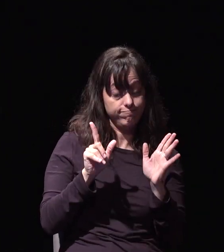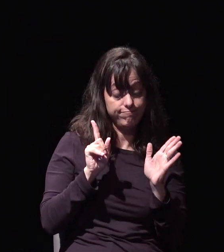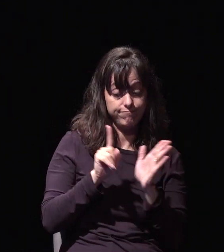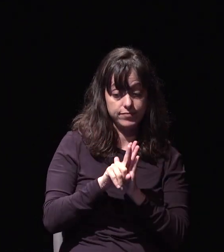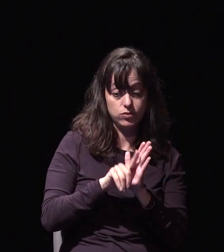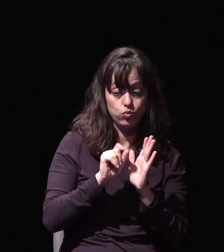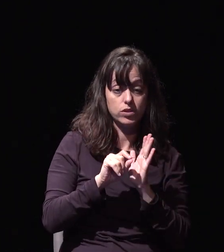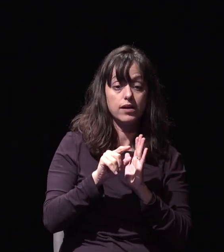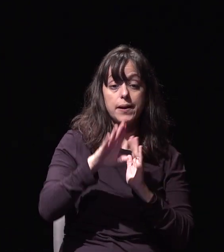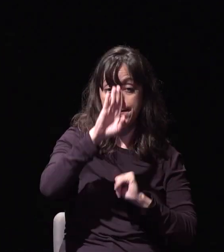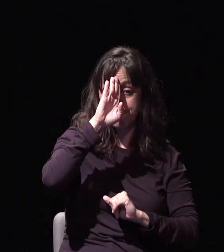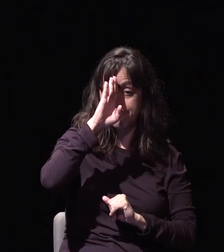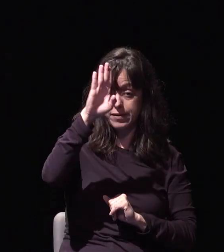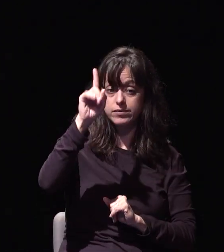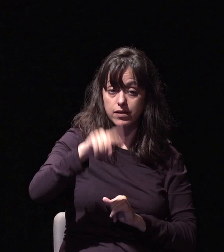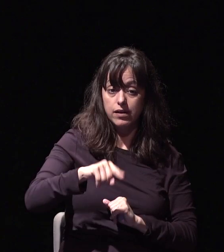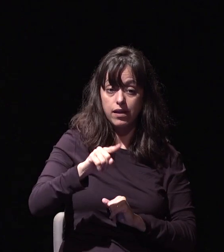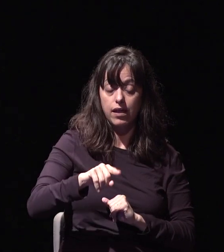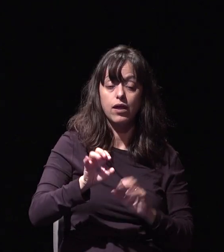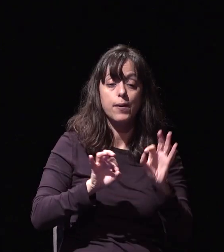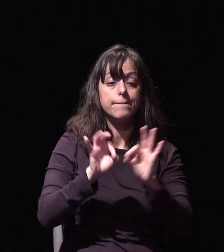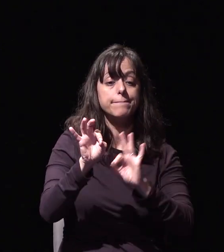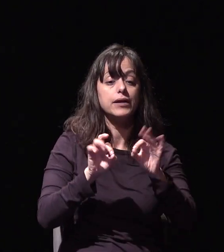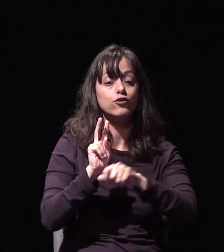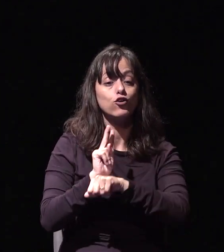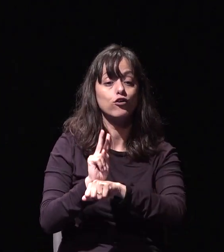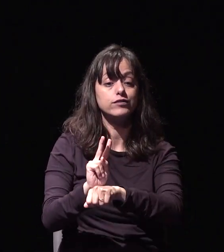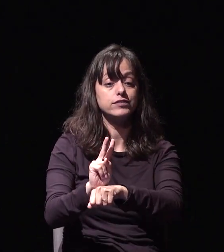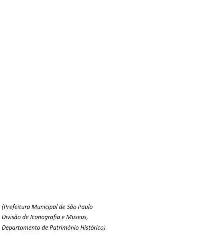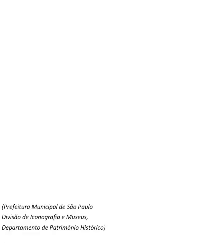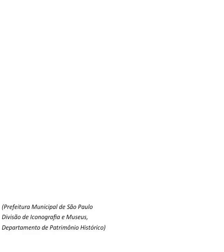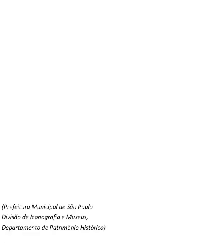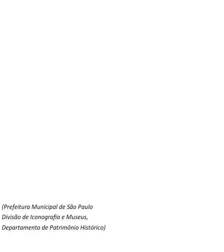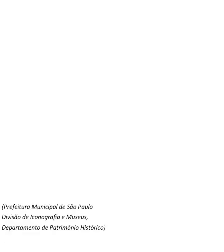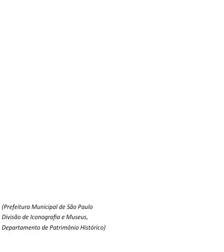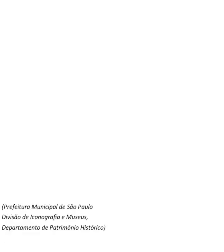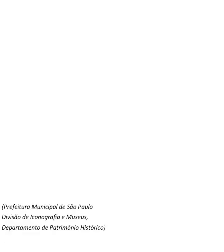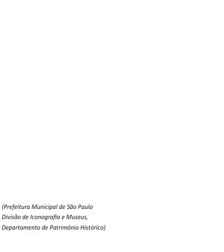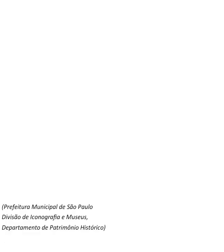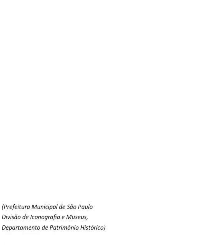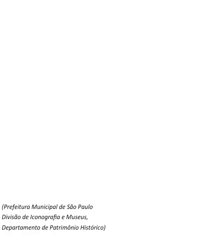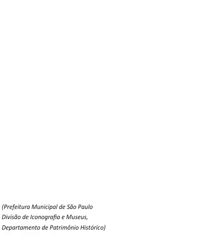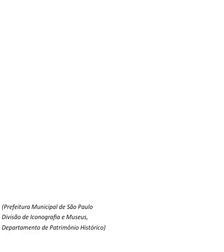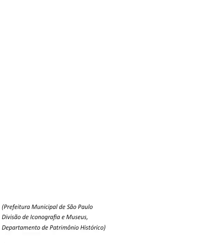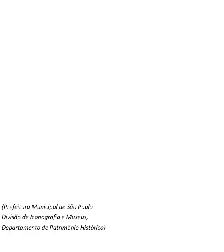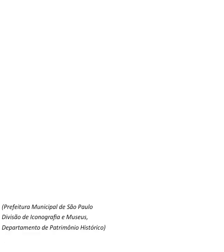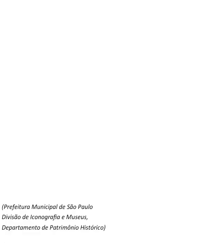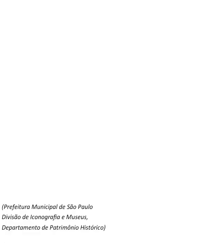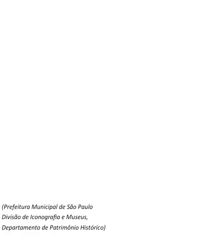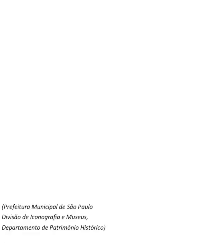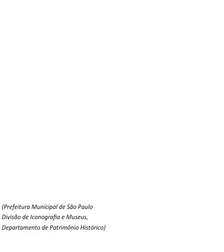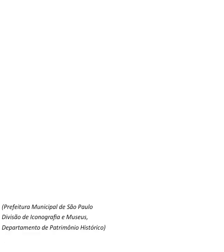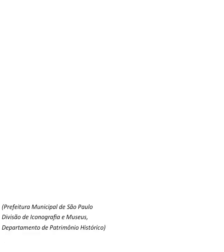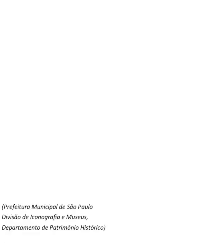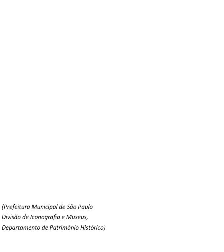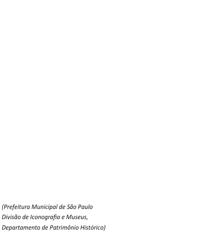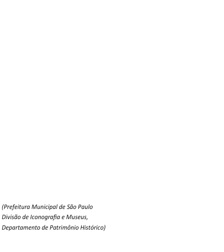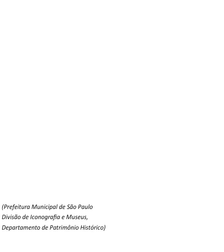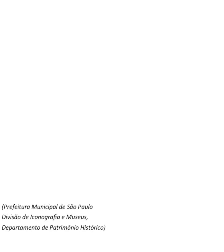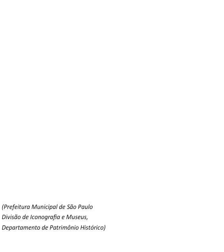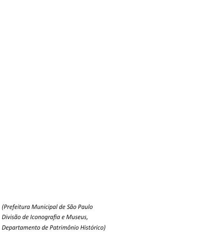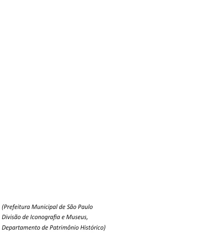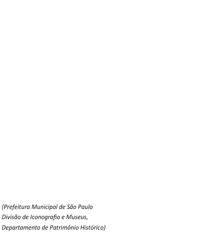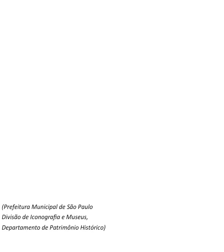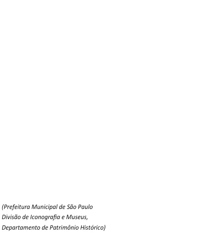ideal seria trabalhar com um plano de conservação para a estrutura do prédio, porque é a partir dela que tudo acontece. É a partir